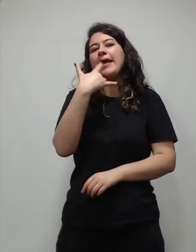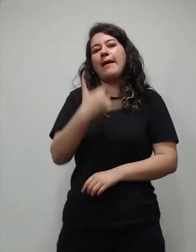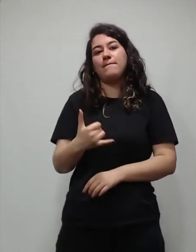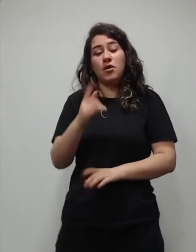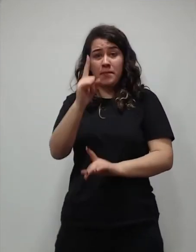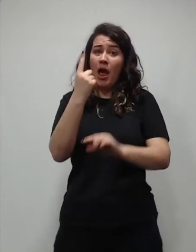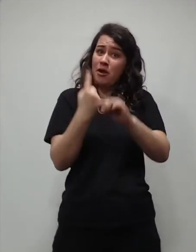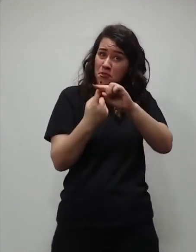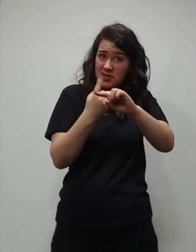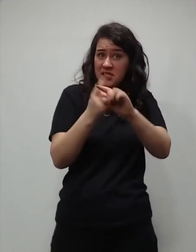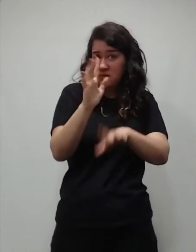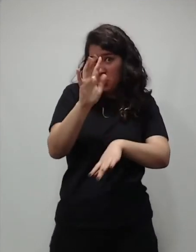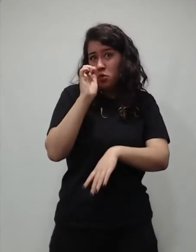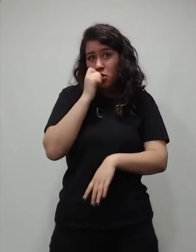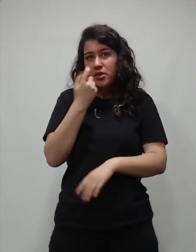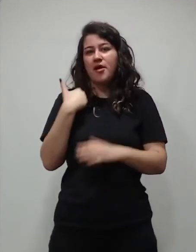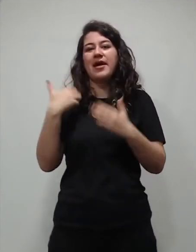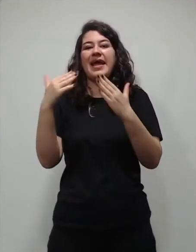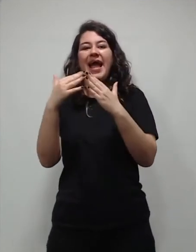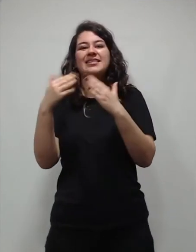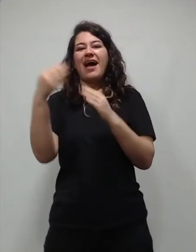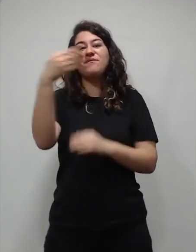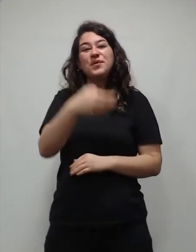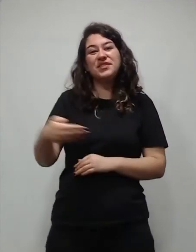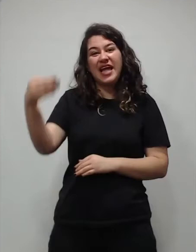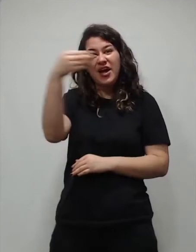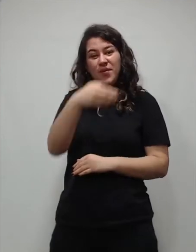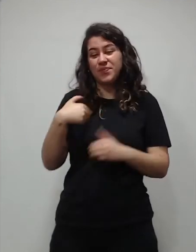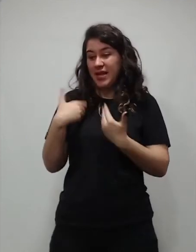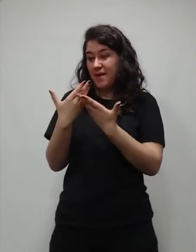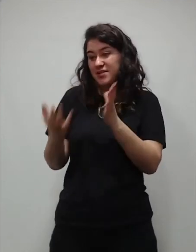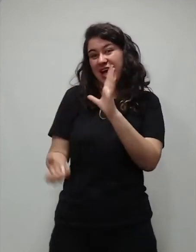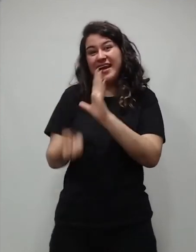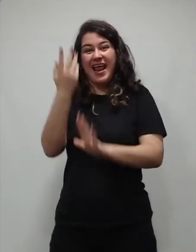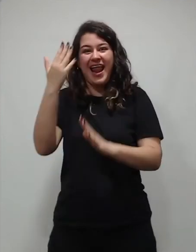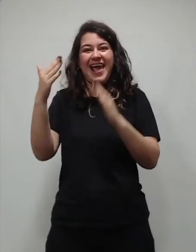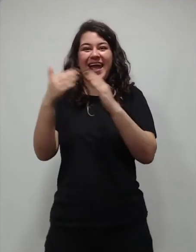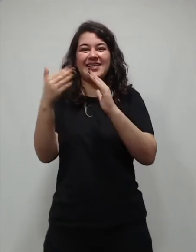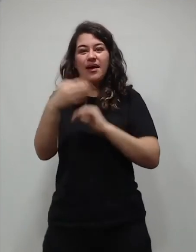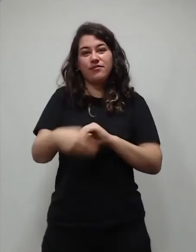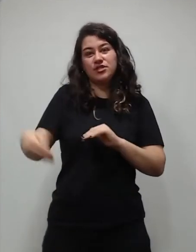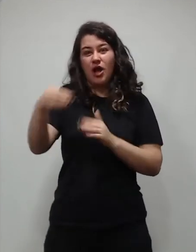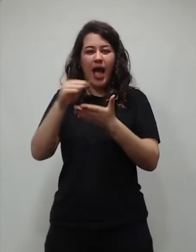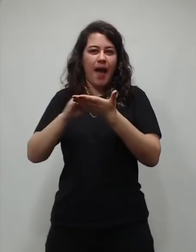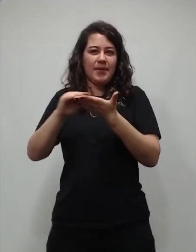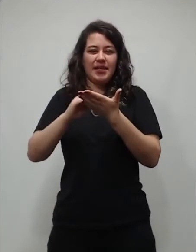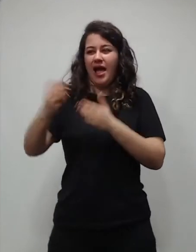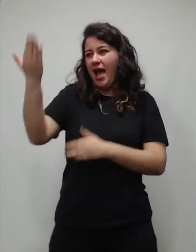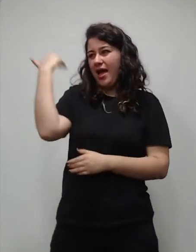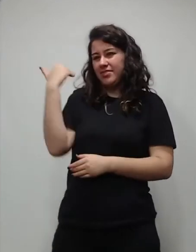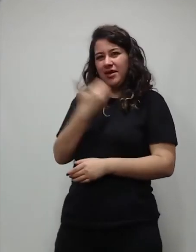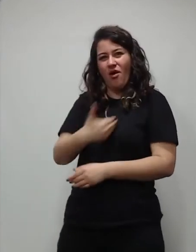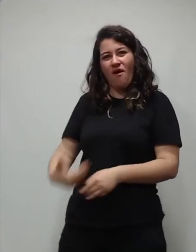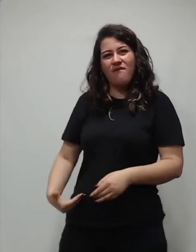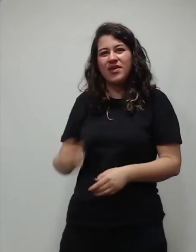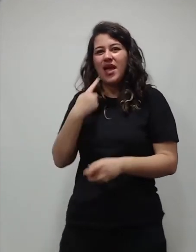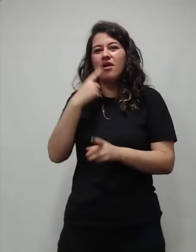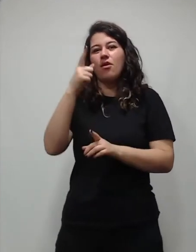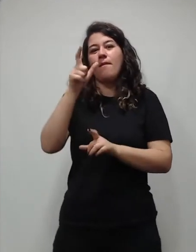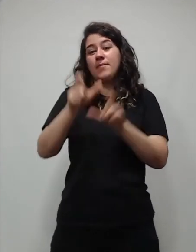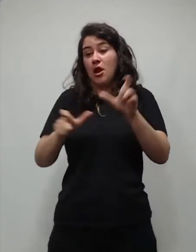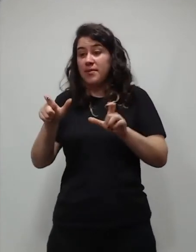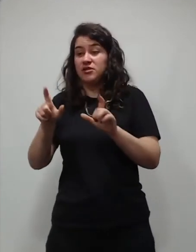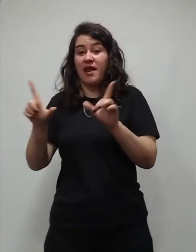ejemplo positivo de lo que fue la Casa Buceo, que cuando se crea la Casa Buceo en la administración anterior para salida de gente de Vidal de Oro